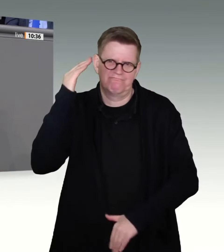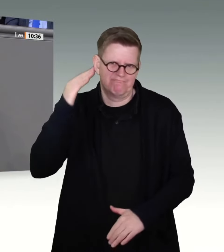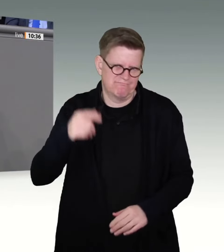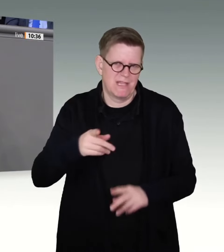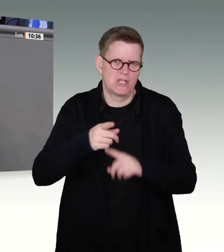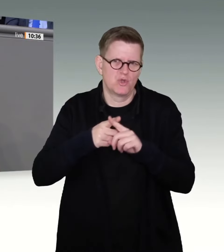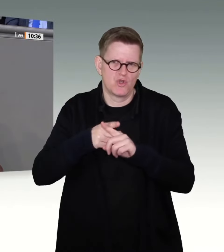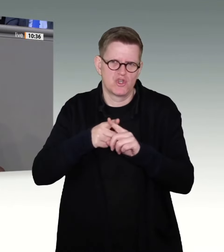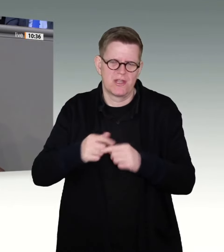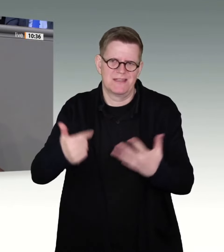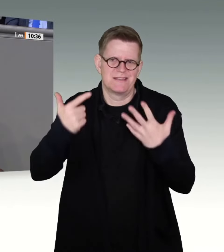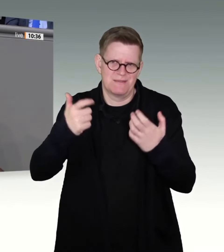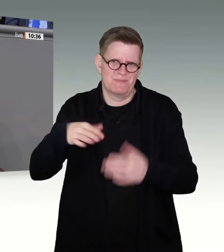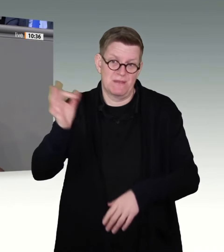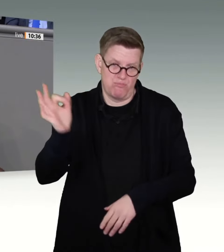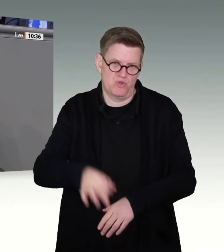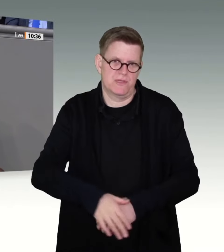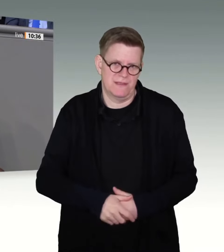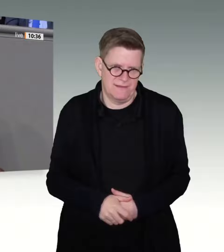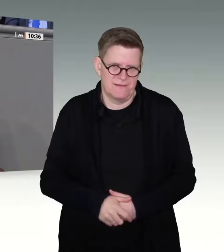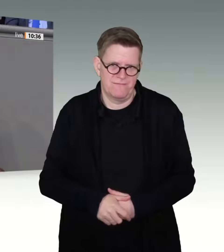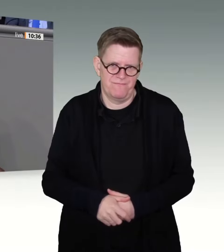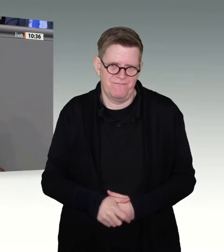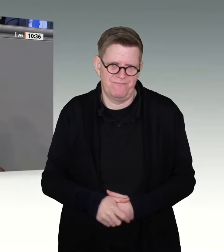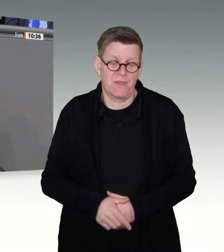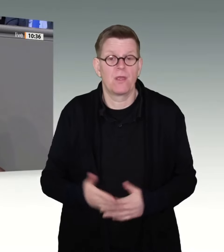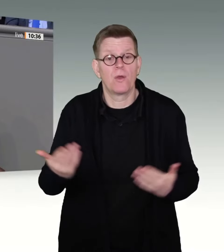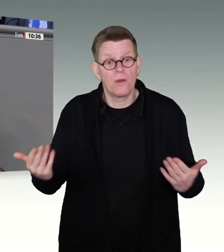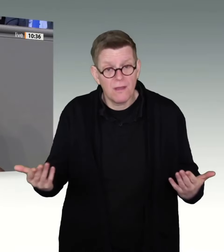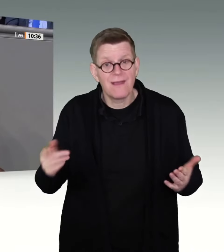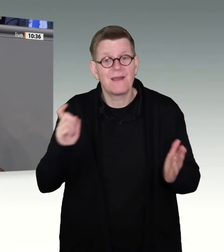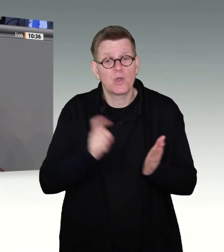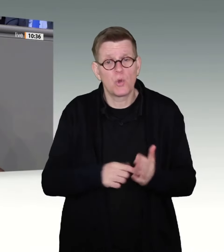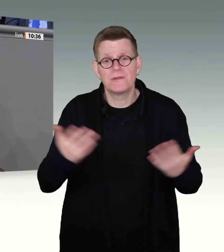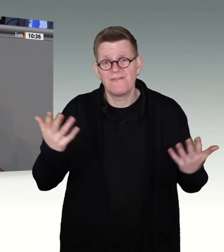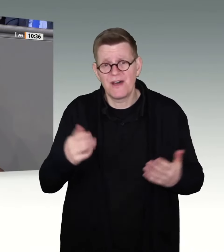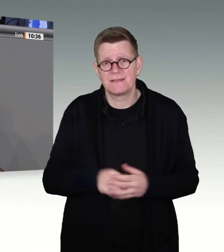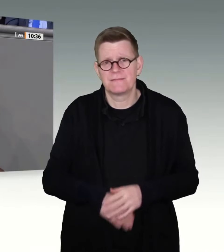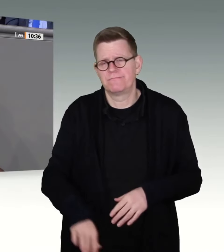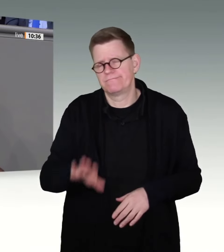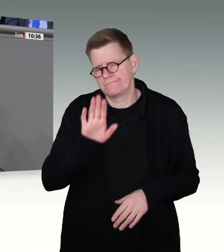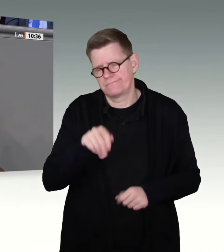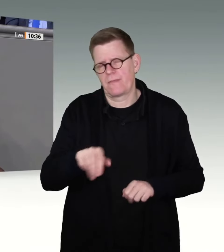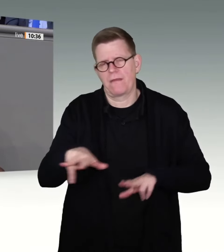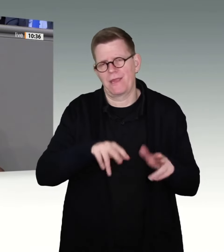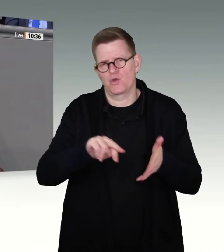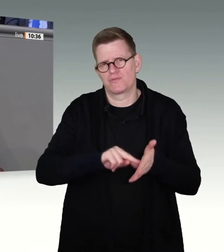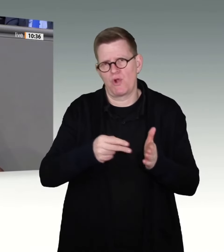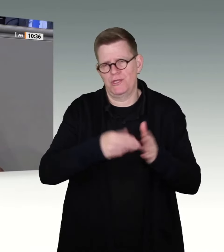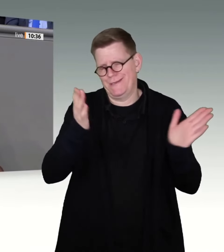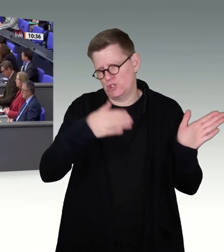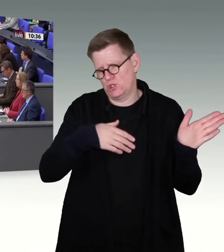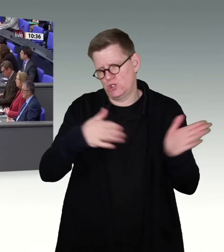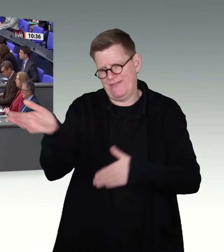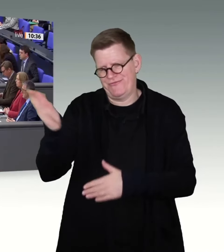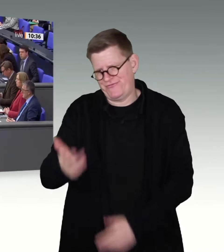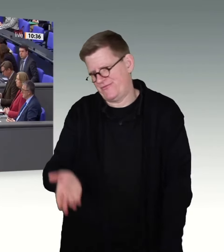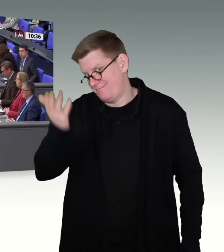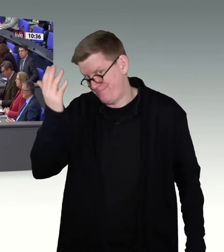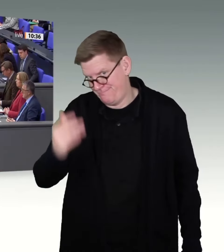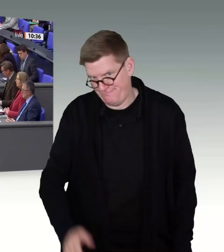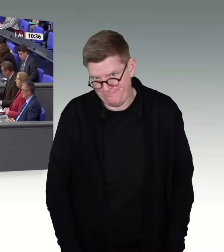Prozent liegt. Und der einzige Grund dafür ist Ihre unfähige Regierungspolitik. Sie